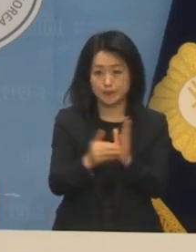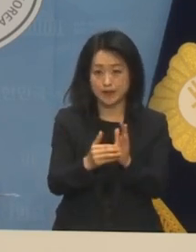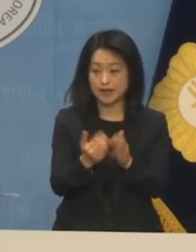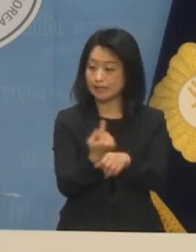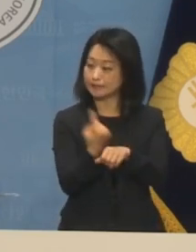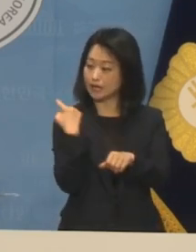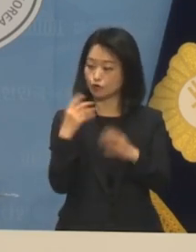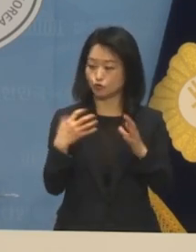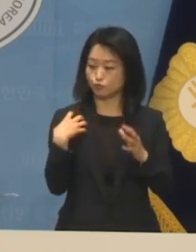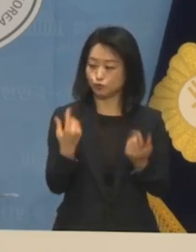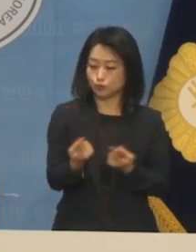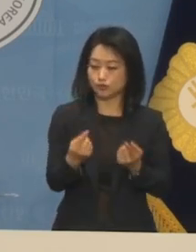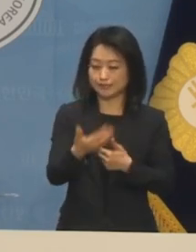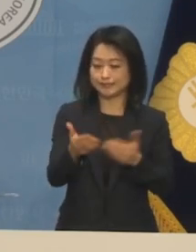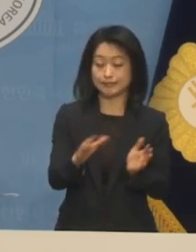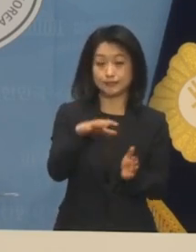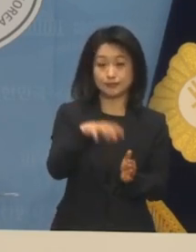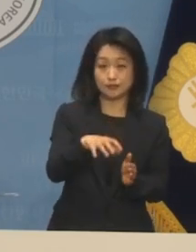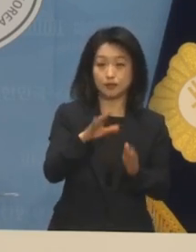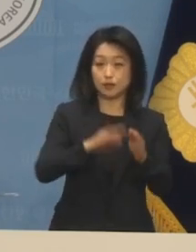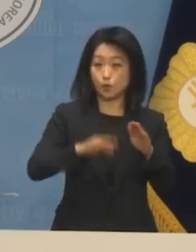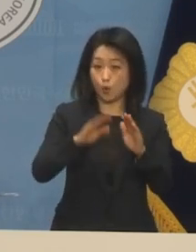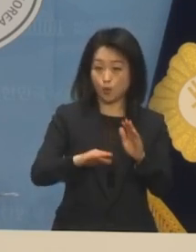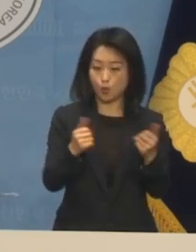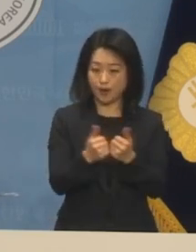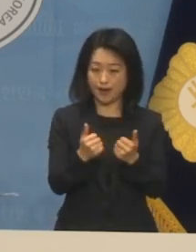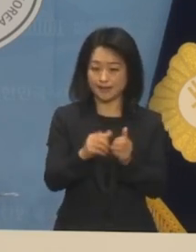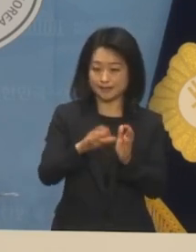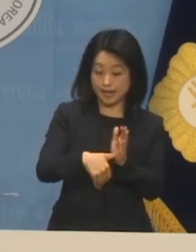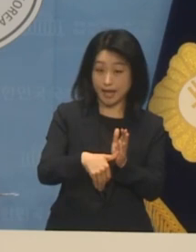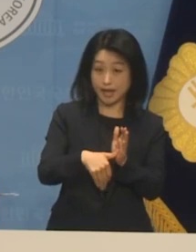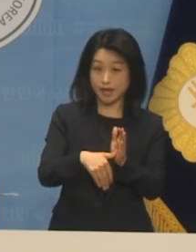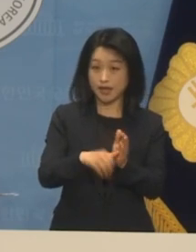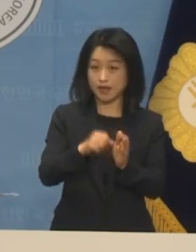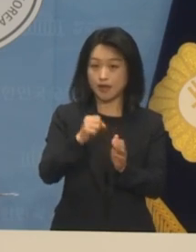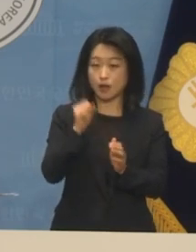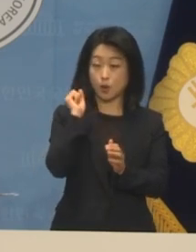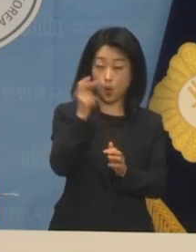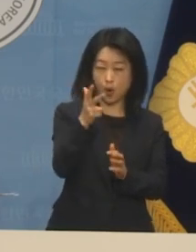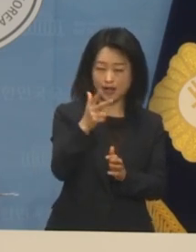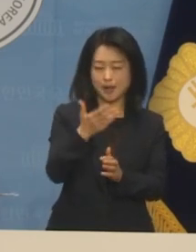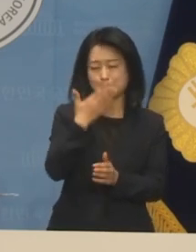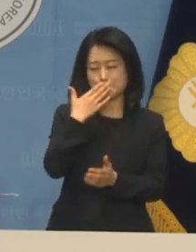작년 국무조정실은 공공기관 회의 시 고급 호텔 사용 자제